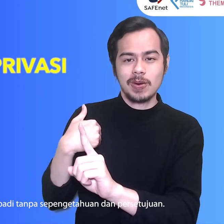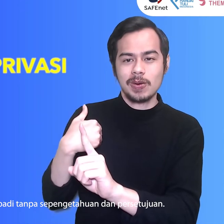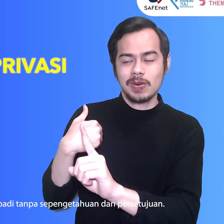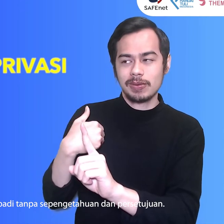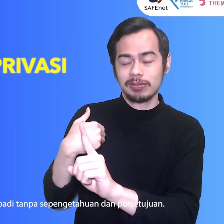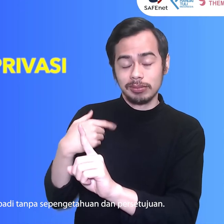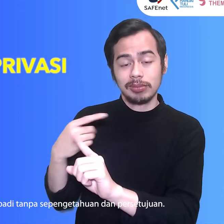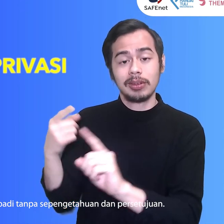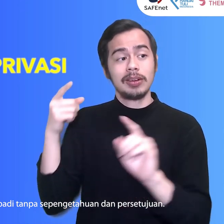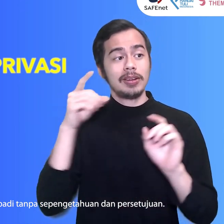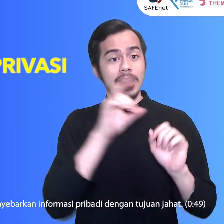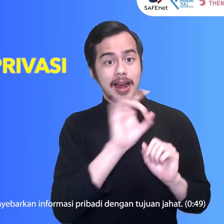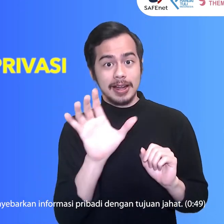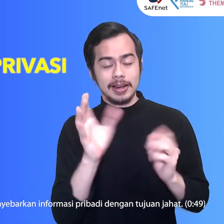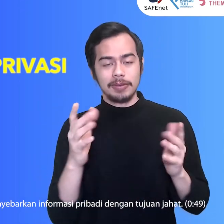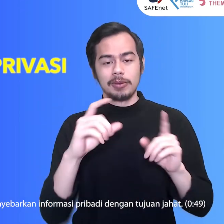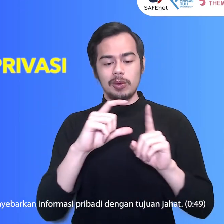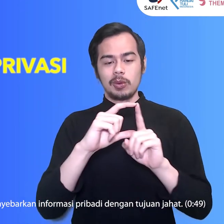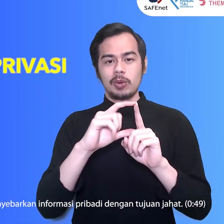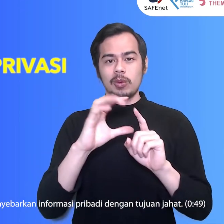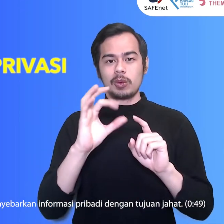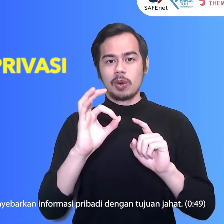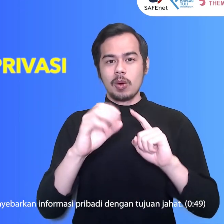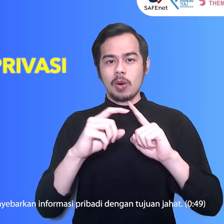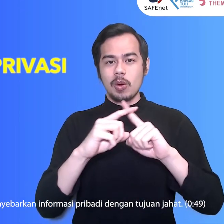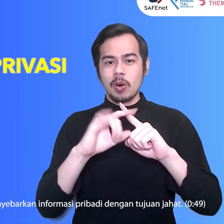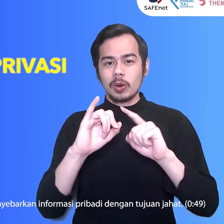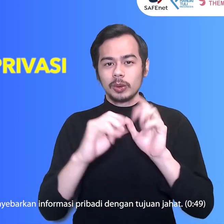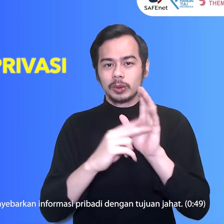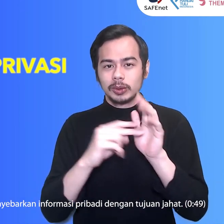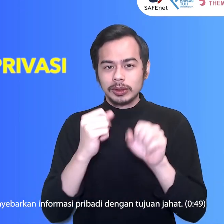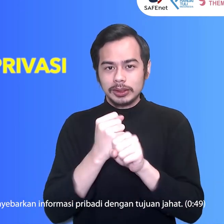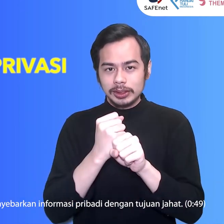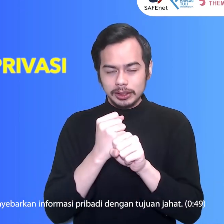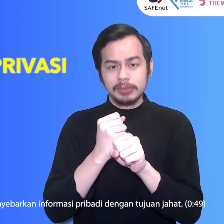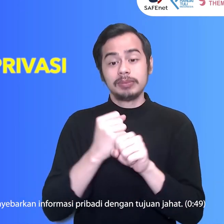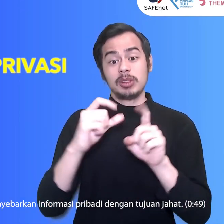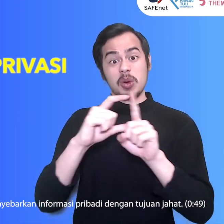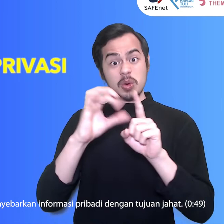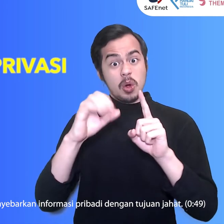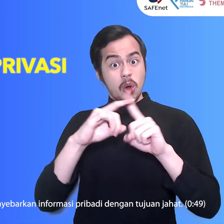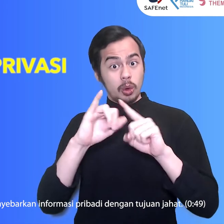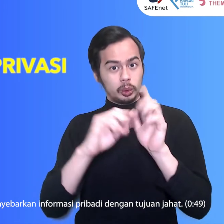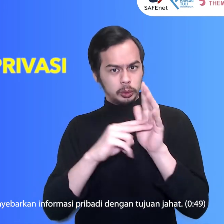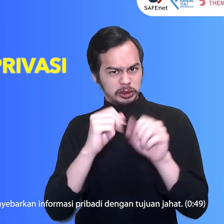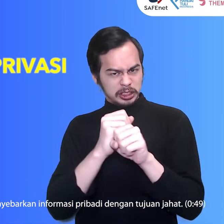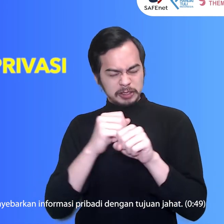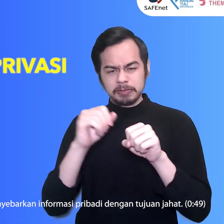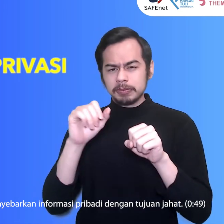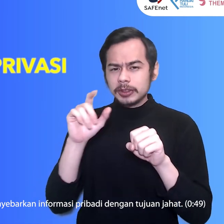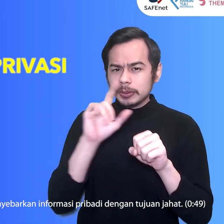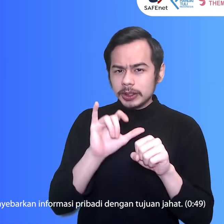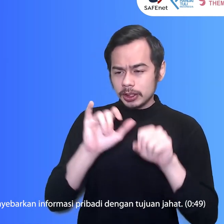Hai Selain itu doxxing atau menggali dan menyebarkan Informasi pribadi dengan tujuan